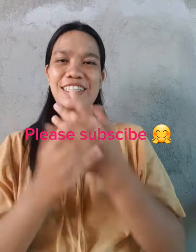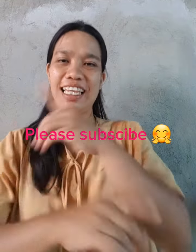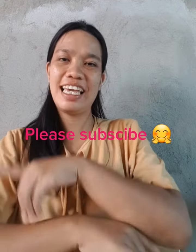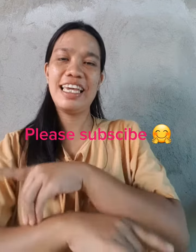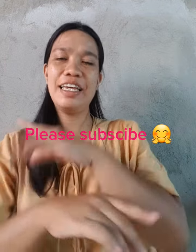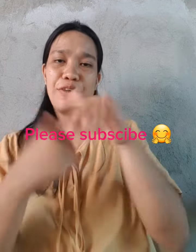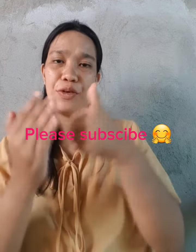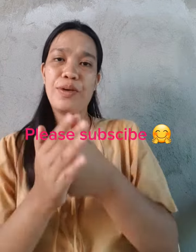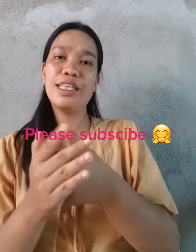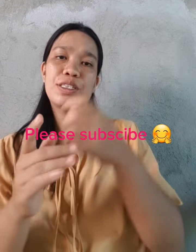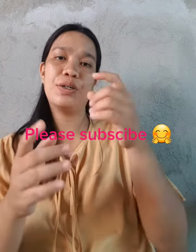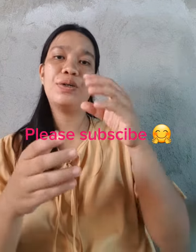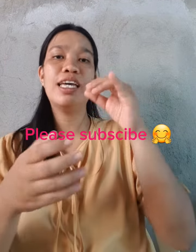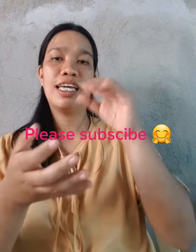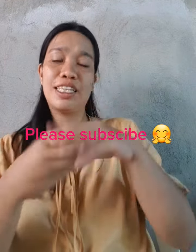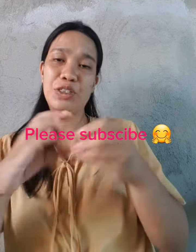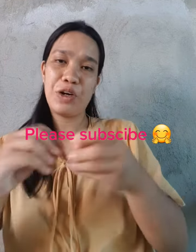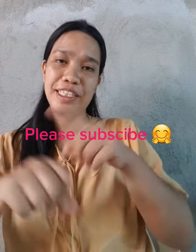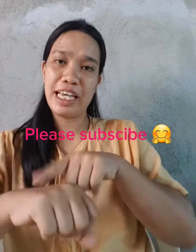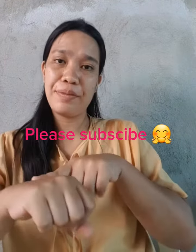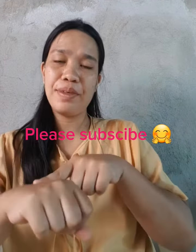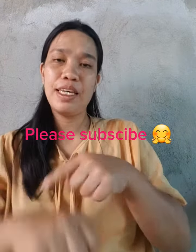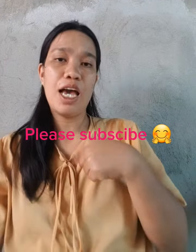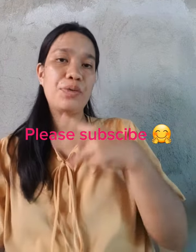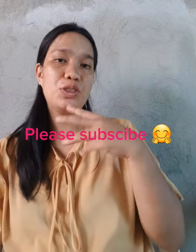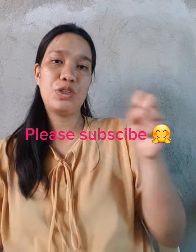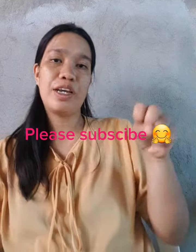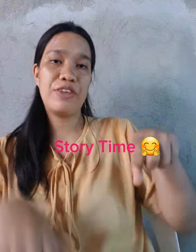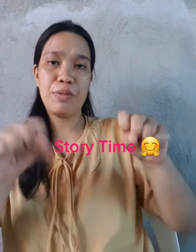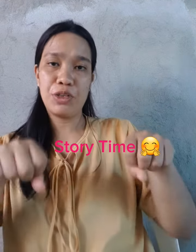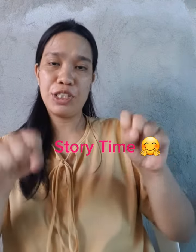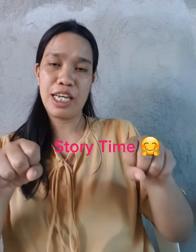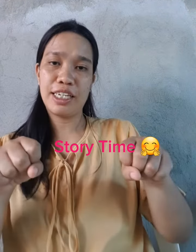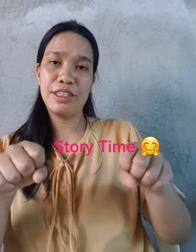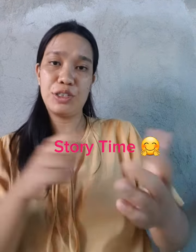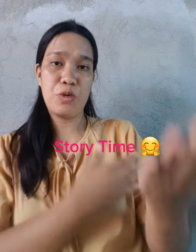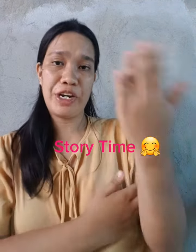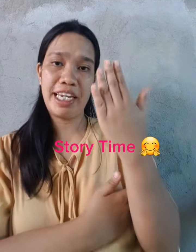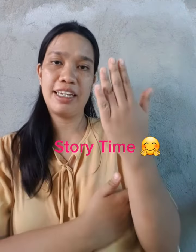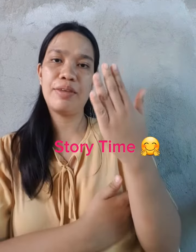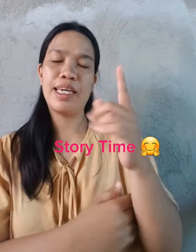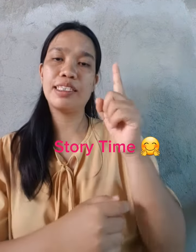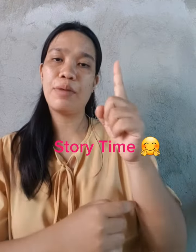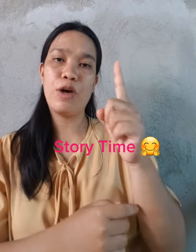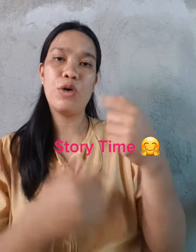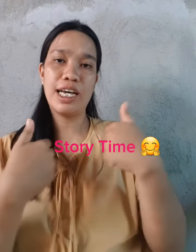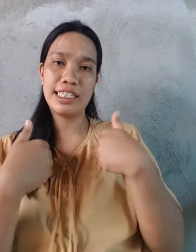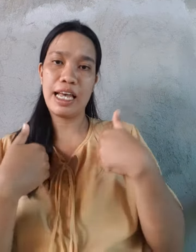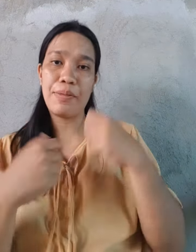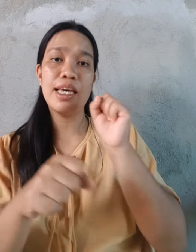good day everyone. So, it's story time. I was driving a motorcycle this morning. May isa po akong kasama